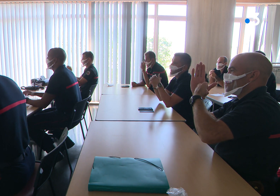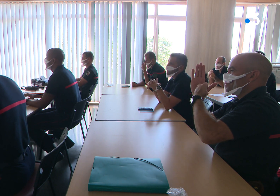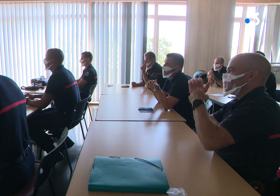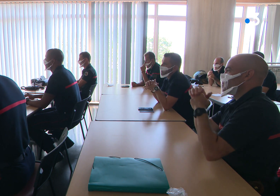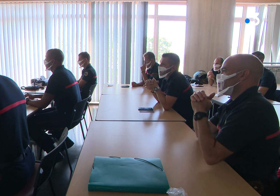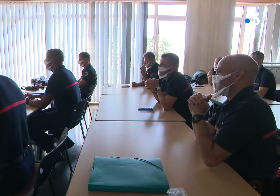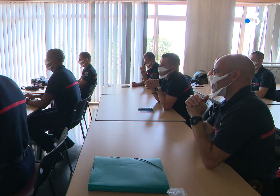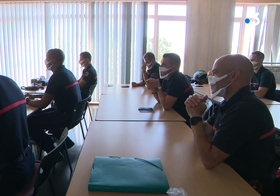Merci. Merci. Merci. Merci.